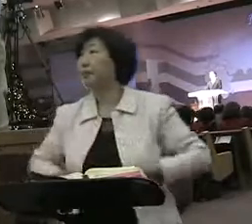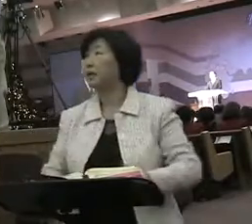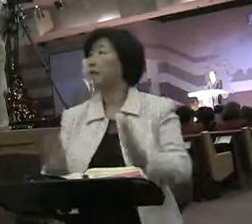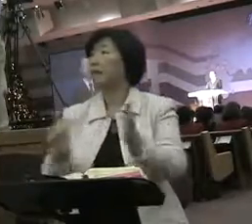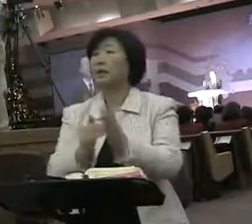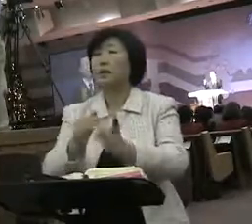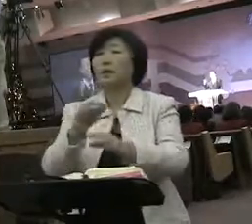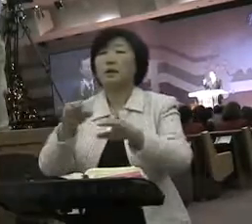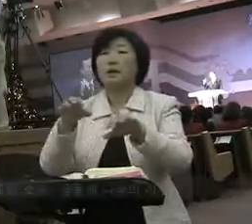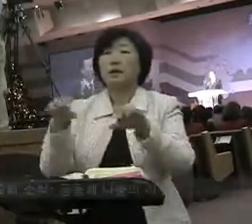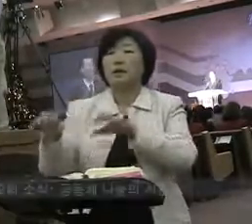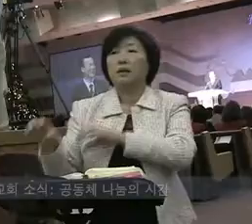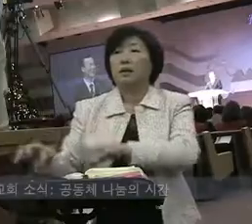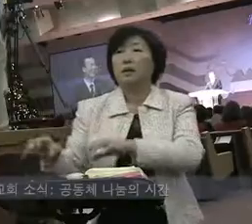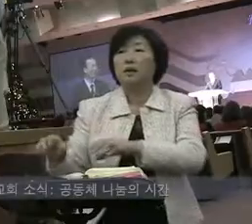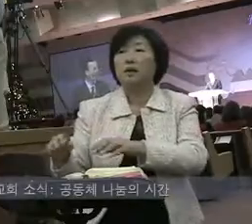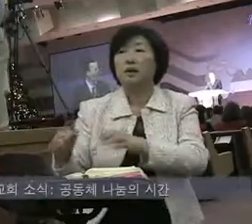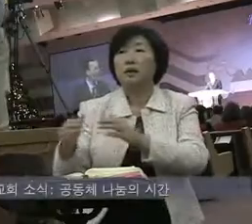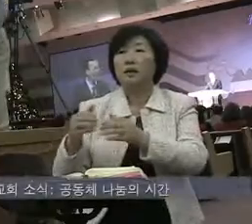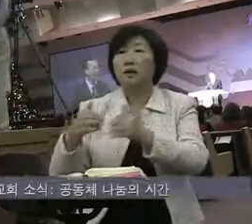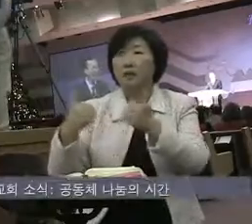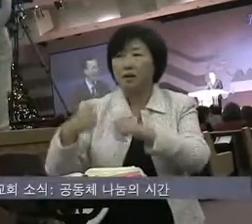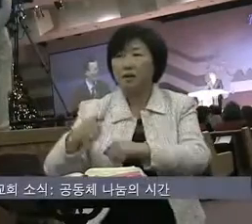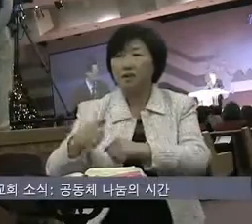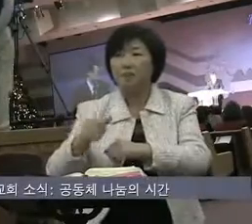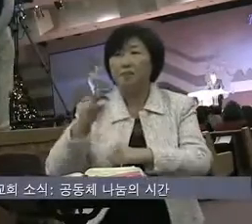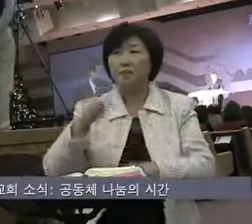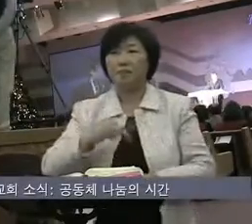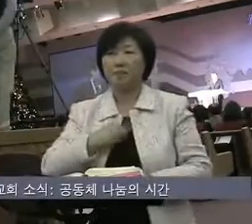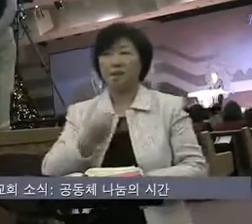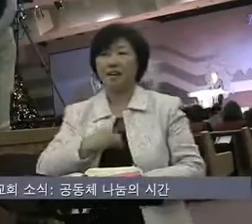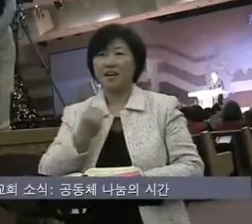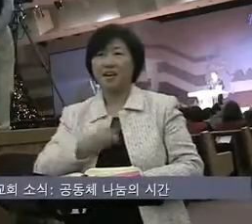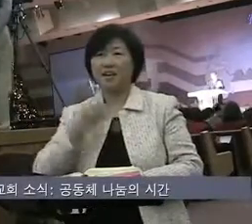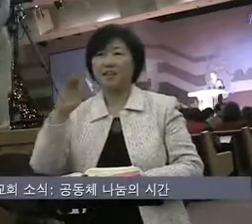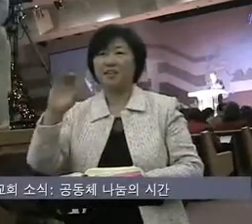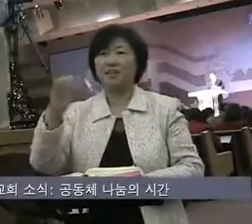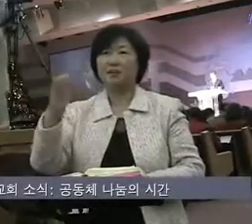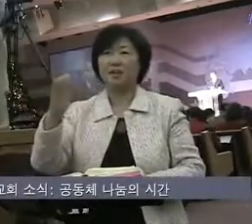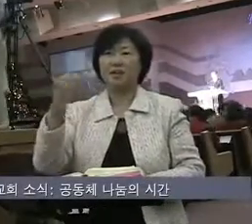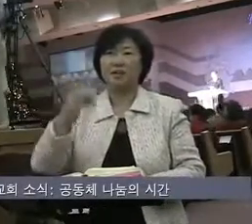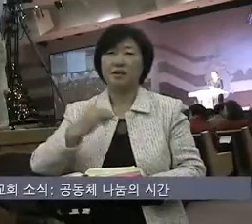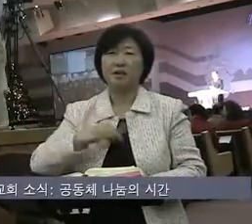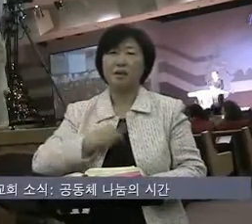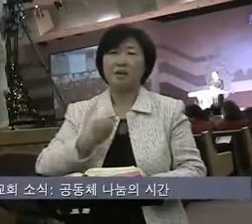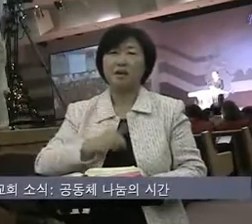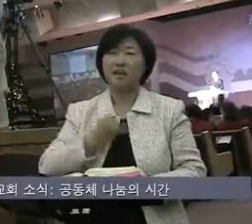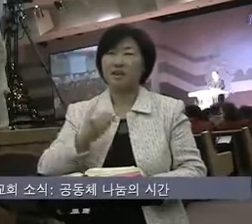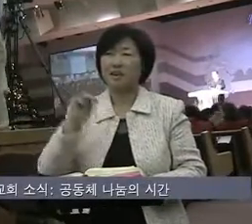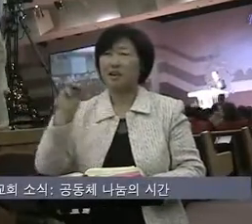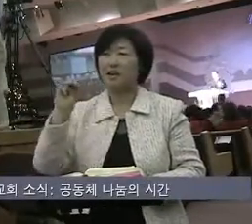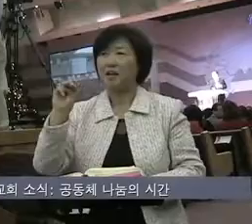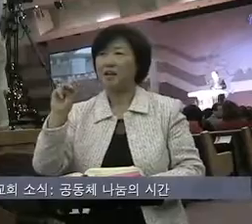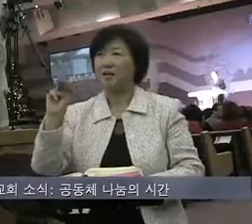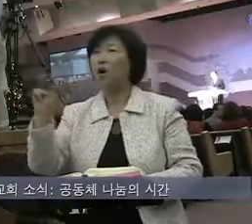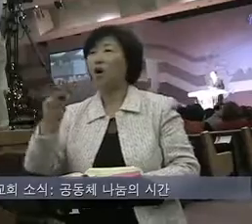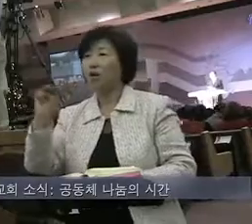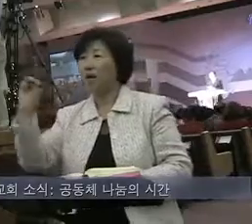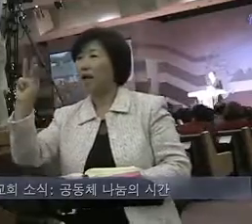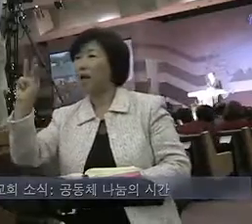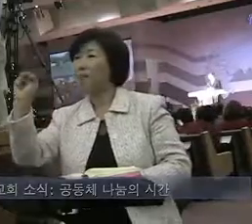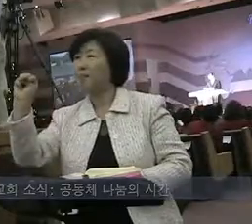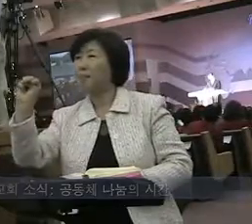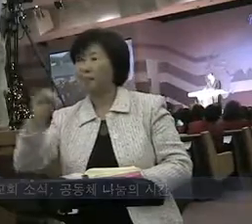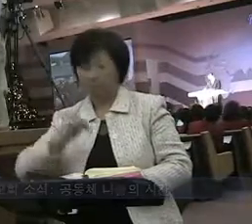옆에 계신 분들과 메리 크리스마스 우리 한번 인사 나누겠습니다. 메리 크리스마스. 메리 크리스마스. 네,